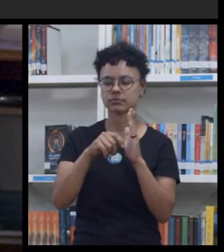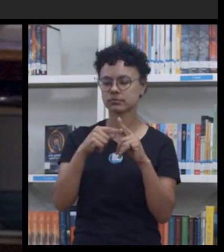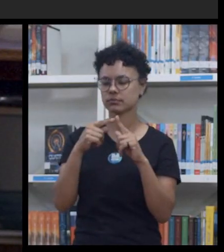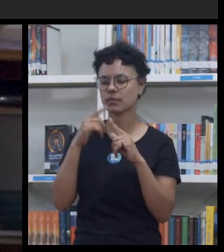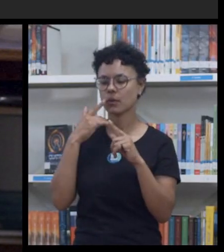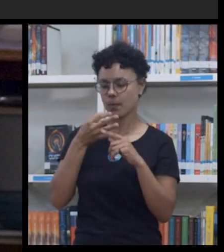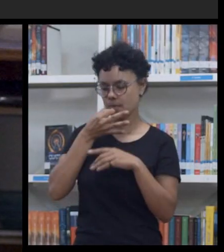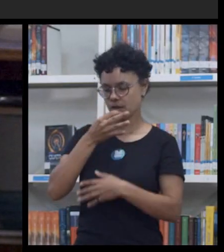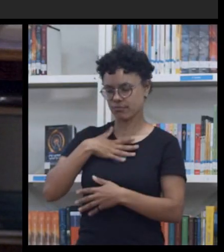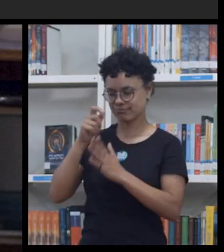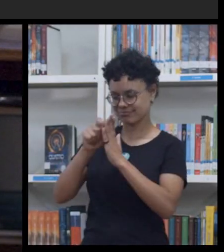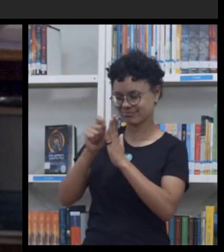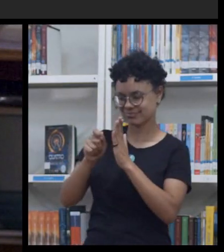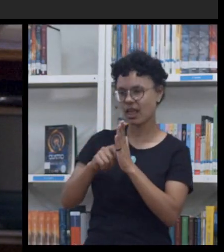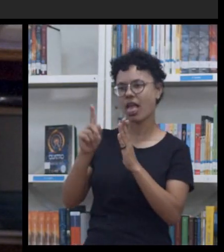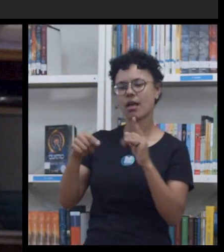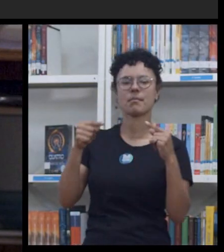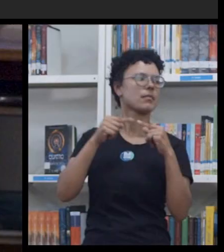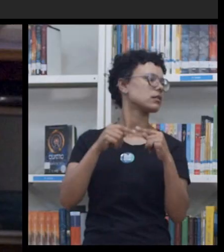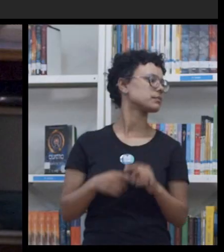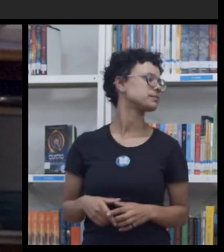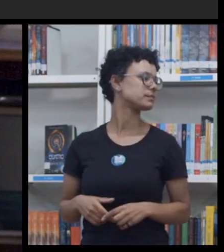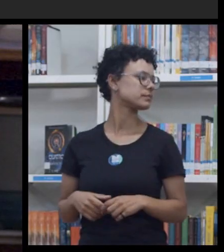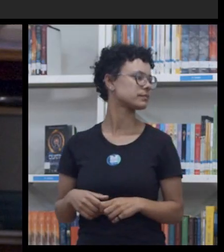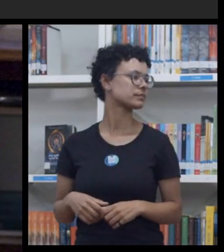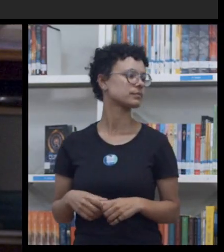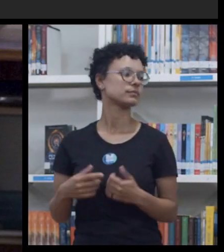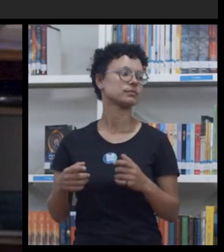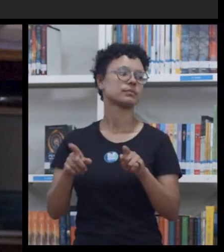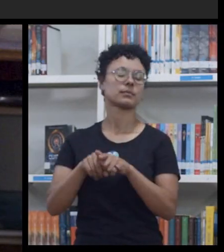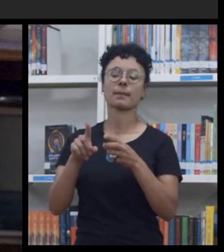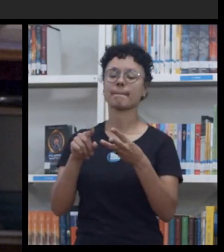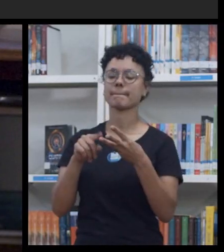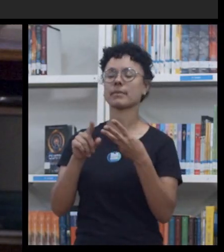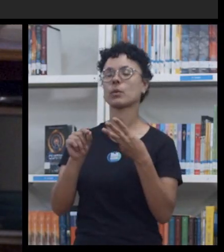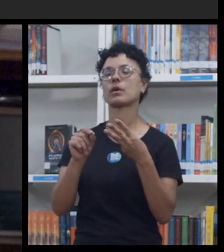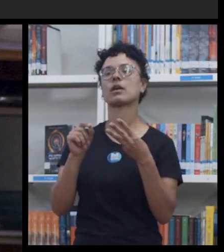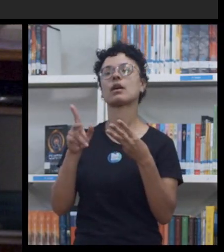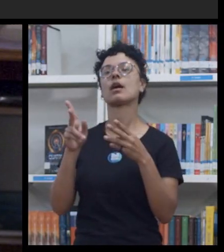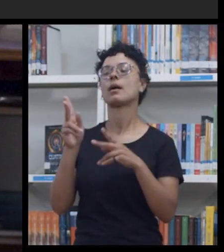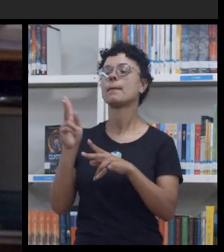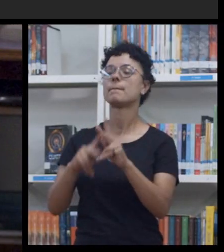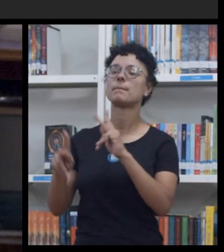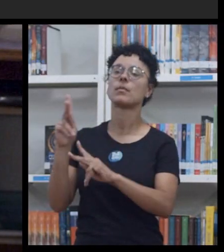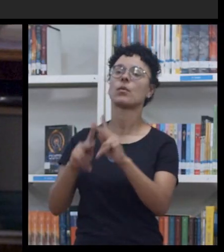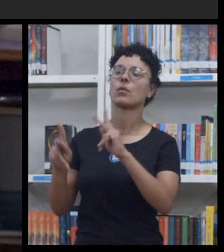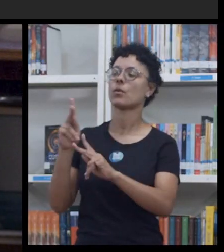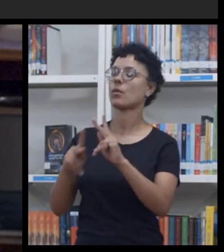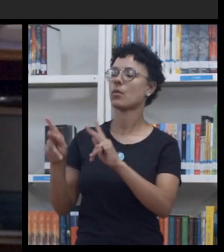justificar aquilo que você está colocando. E aí, em terceiro, que é muito importante, é o público